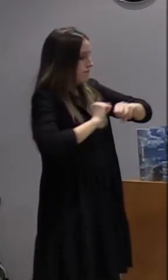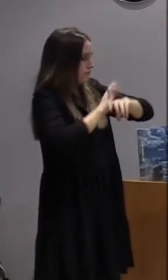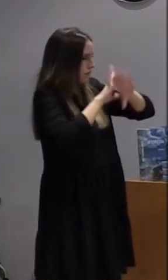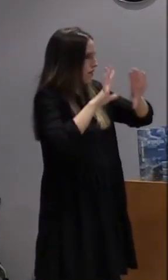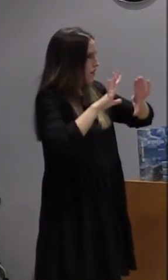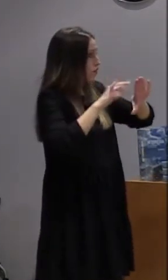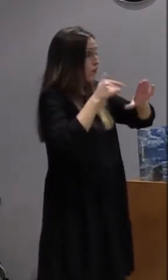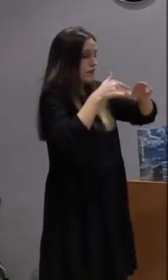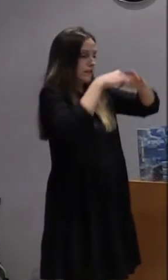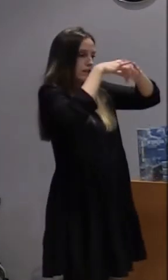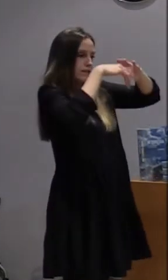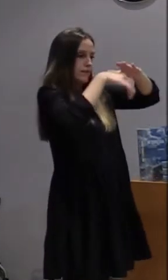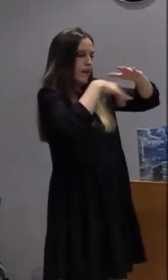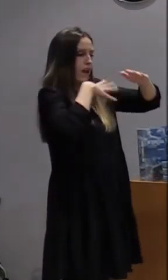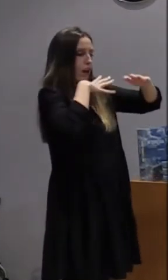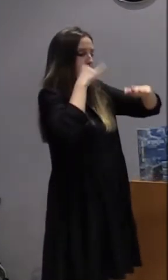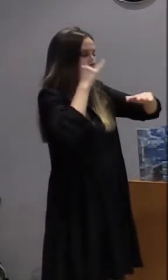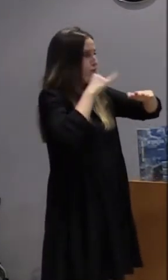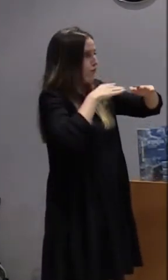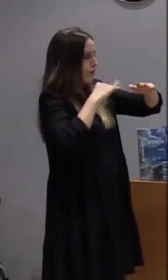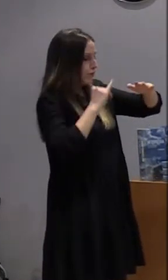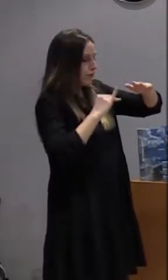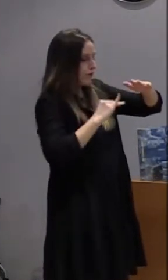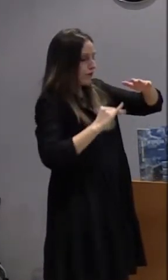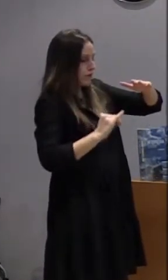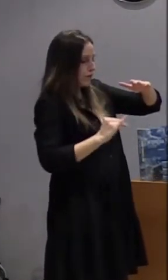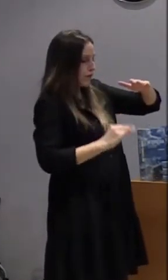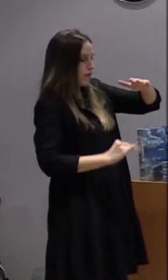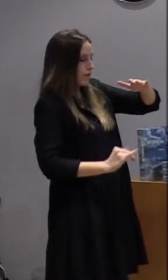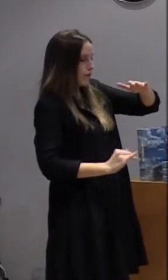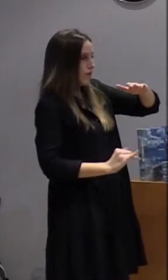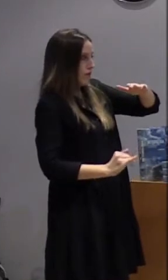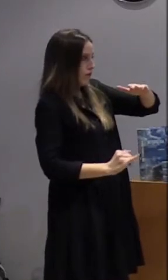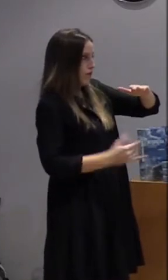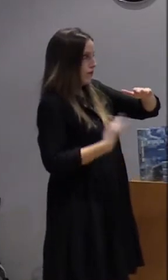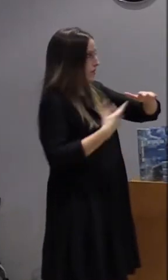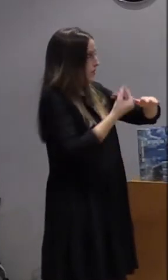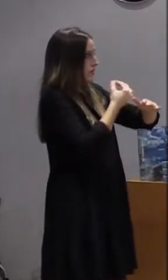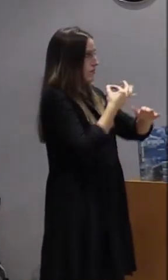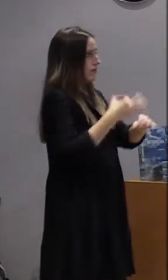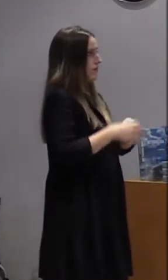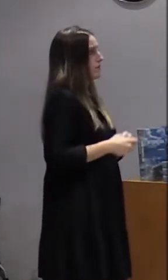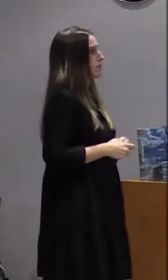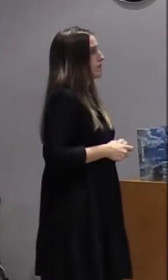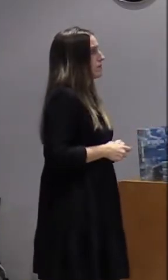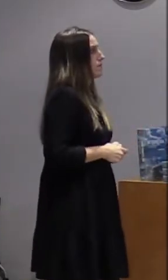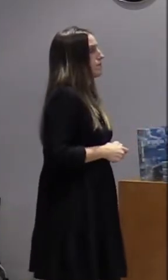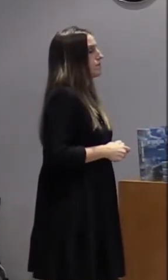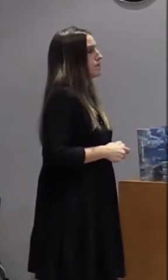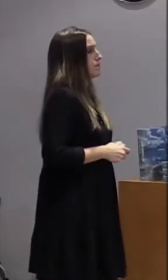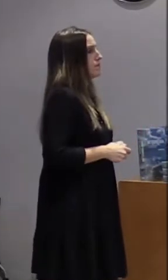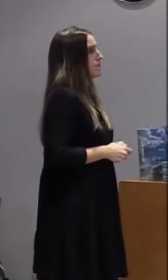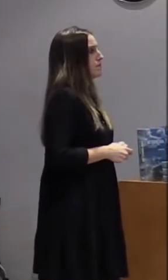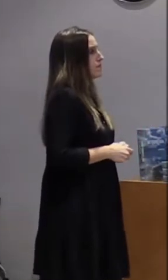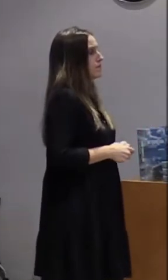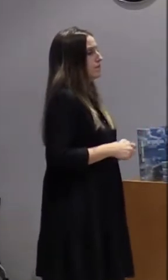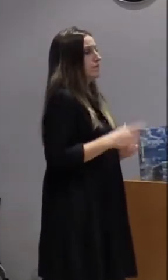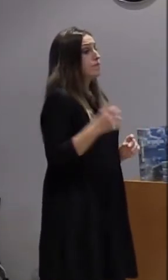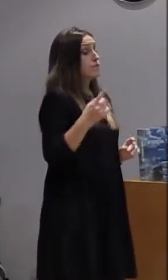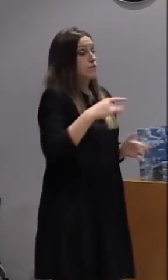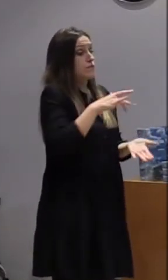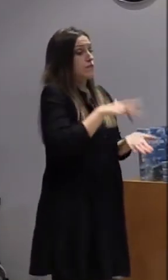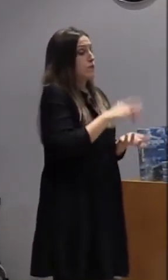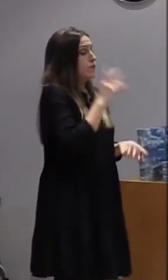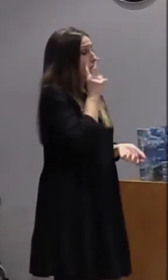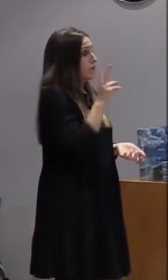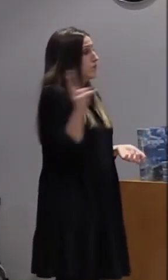con ese degradado de azules, estaba perfectamente trazada. Yo cuando vi esos cielos y busqué una fotografía que nos